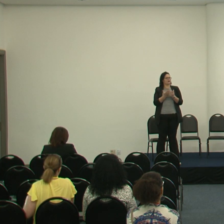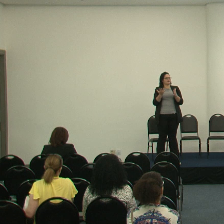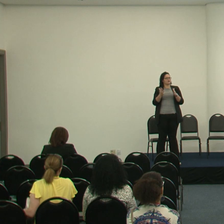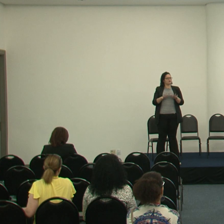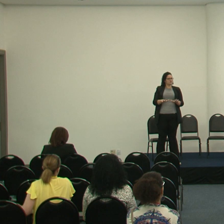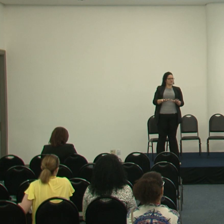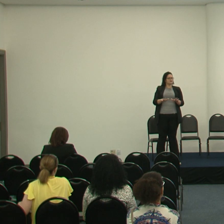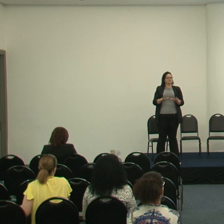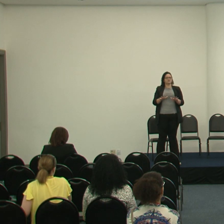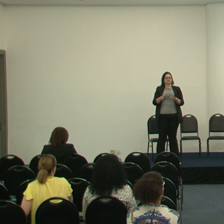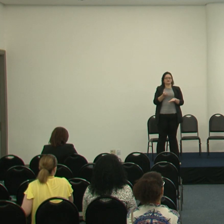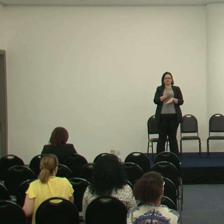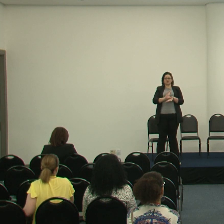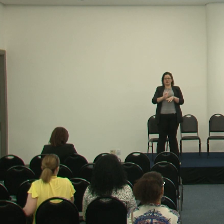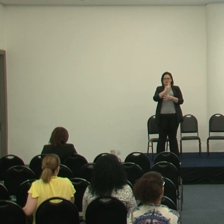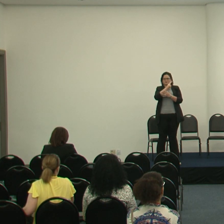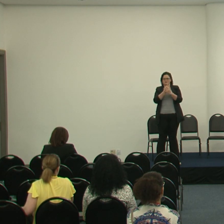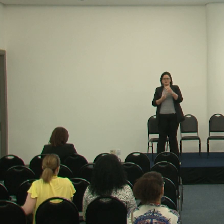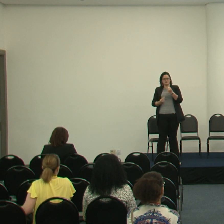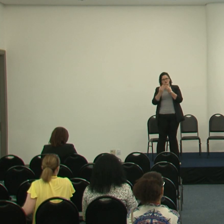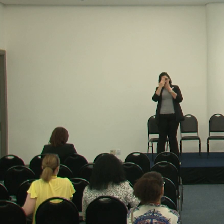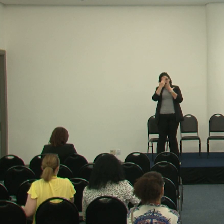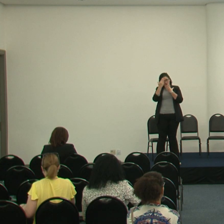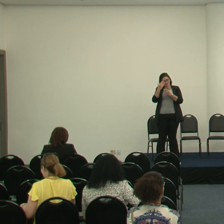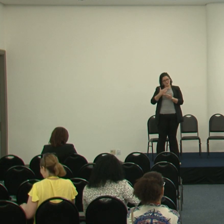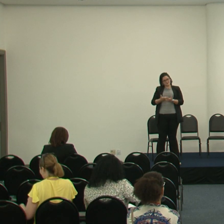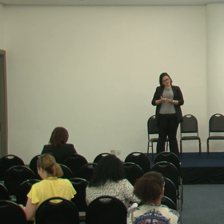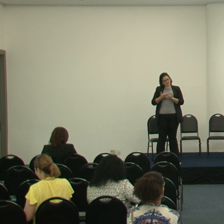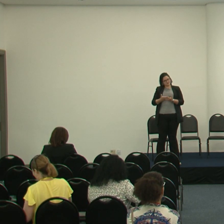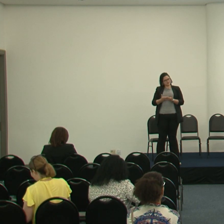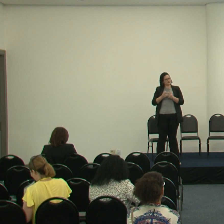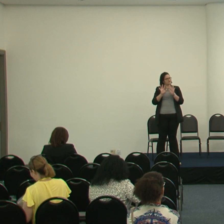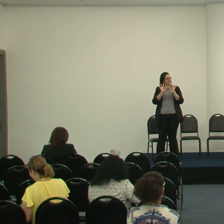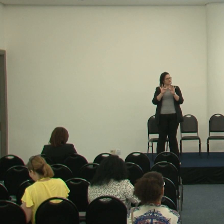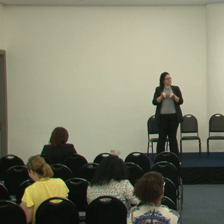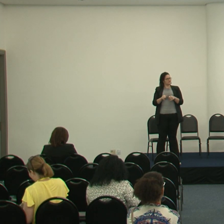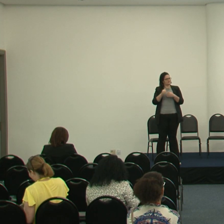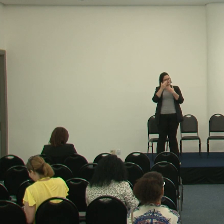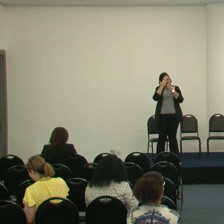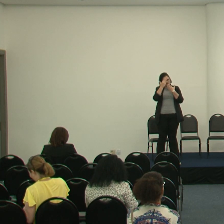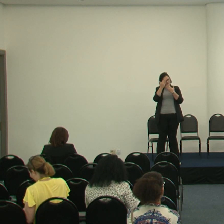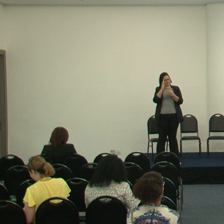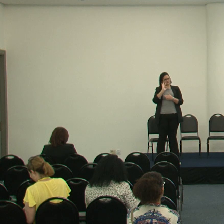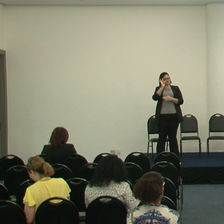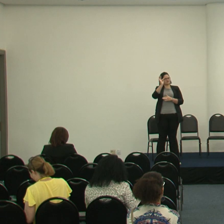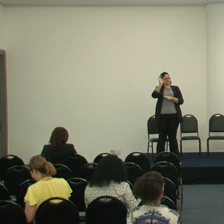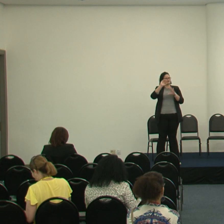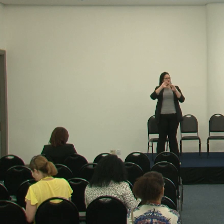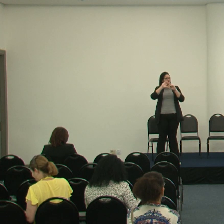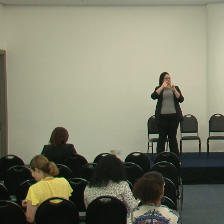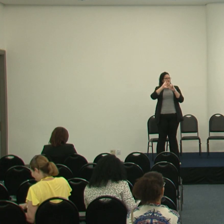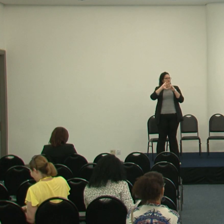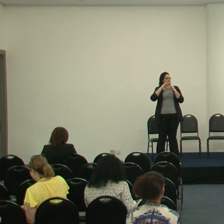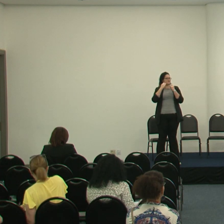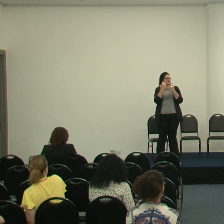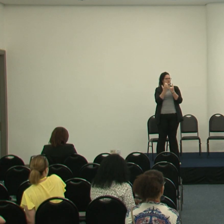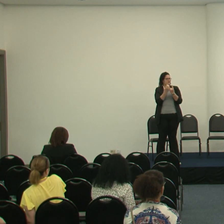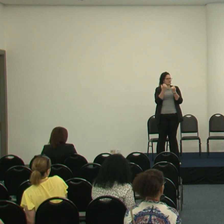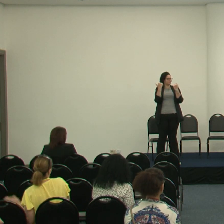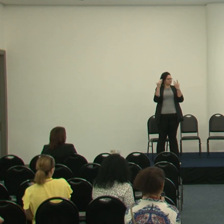quer intercultural e se quer bilíngue. Muito obrigada pela paciência até o final, gente. E a gente se vê no congresso.